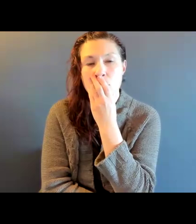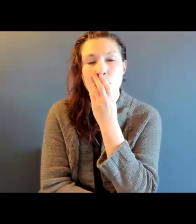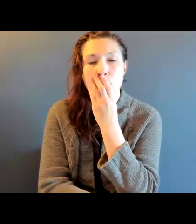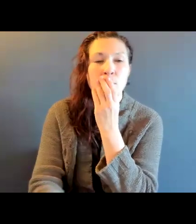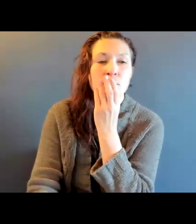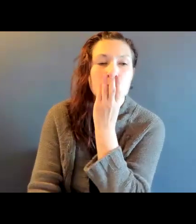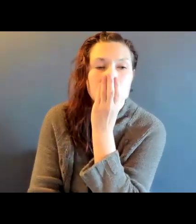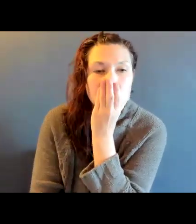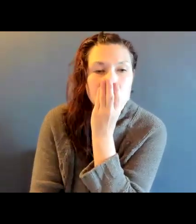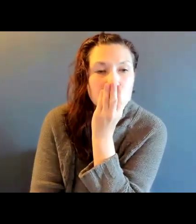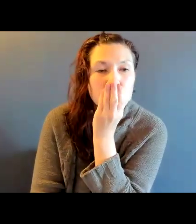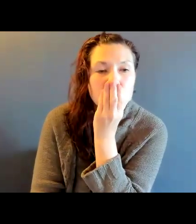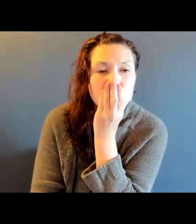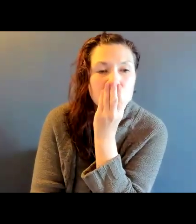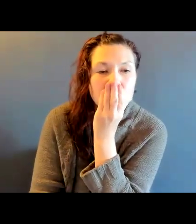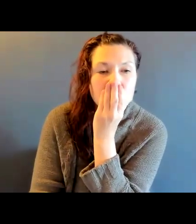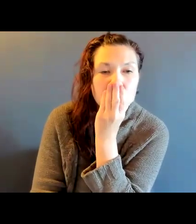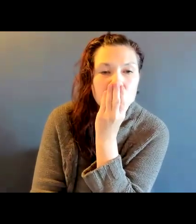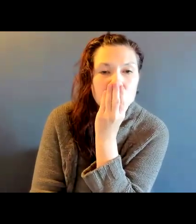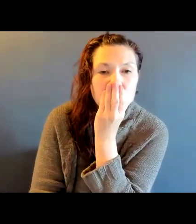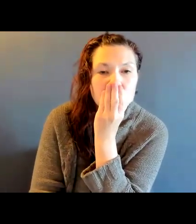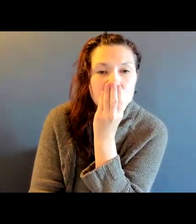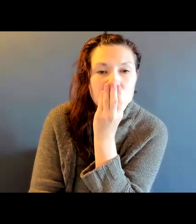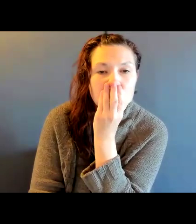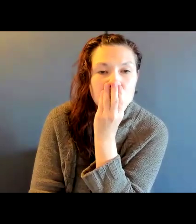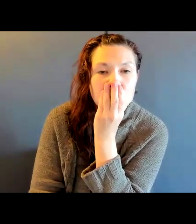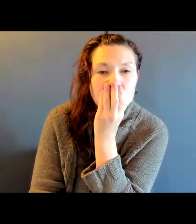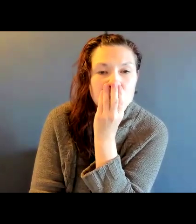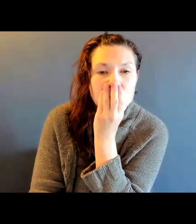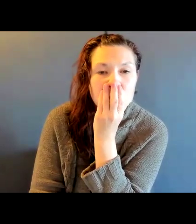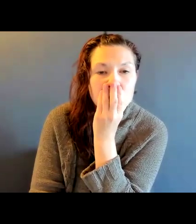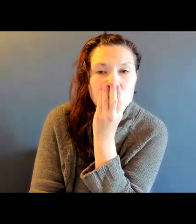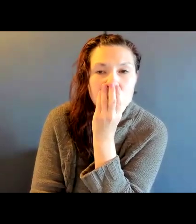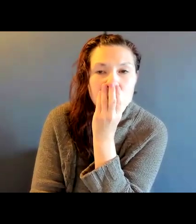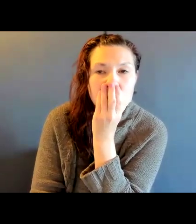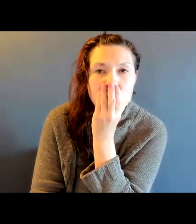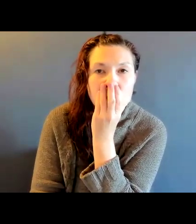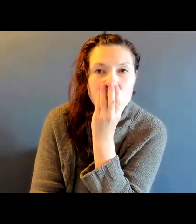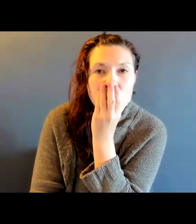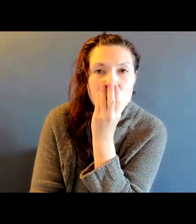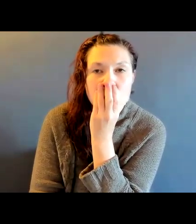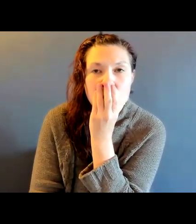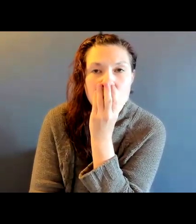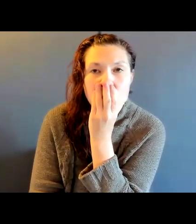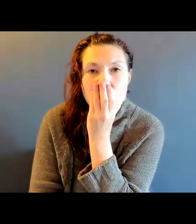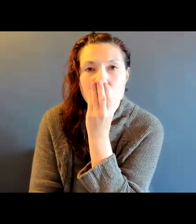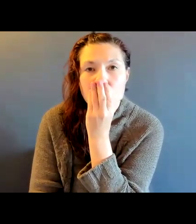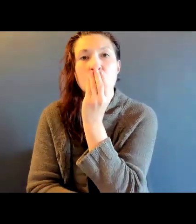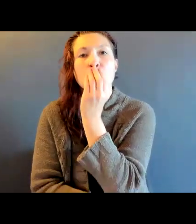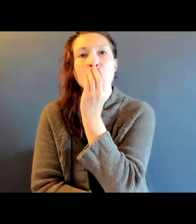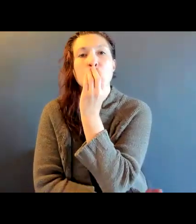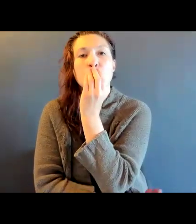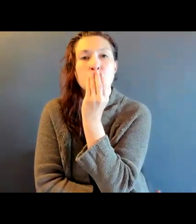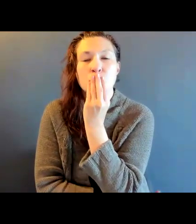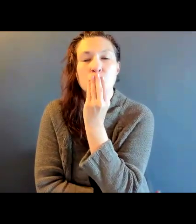lo que aumenta aún más la complejidad de la tarea como para profesionales. Nuestro trabajo es